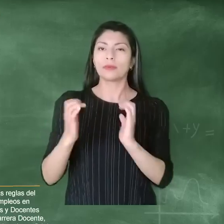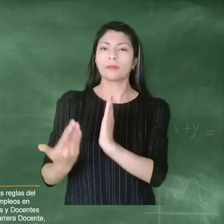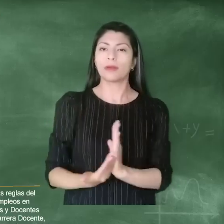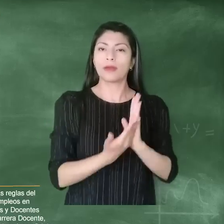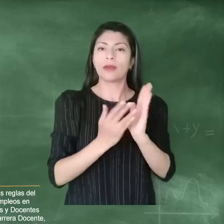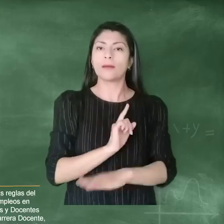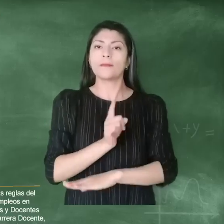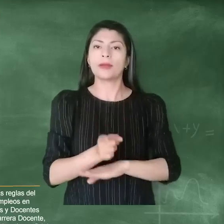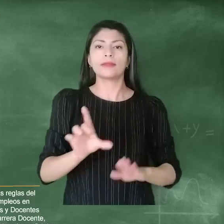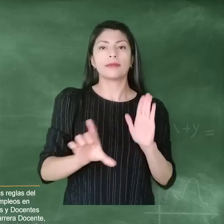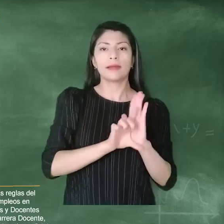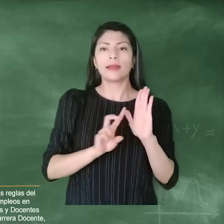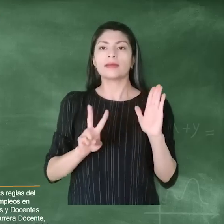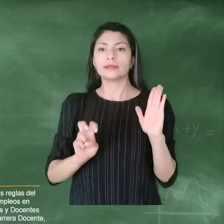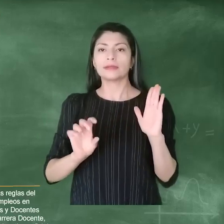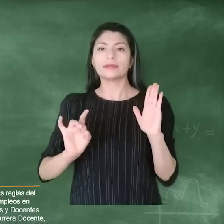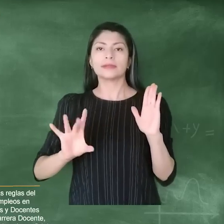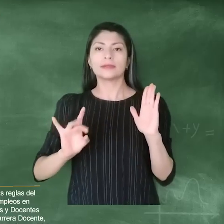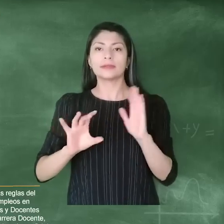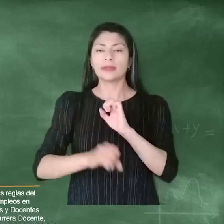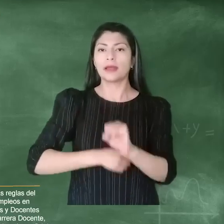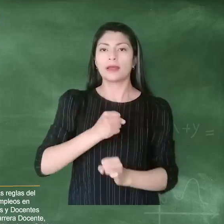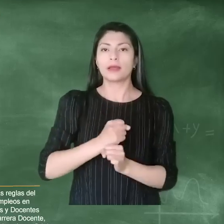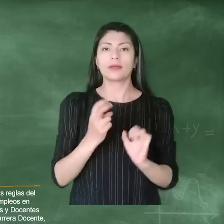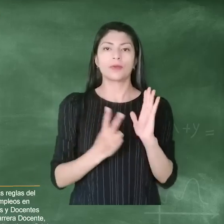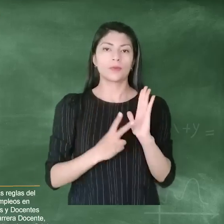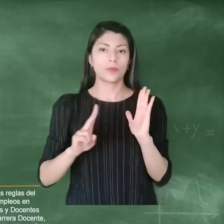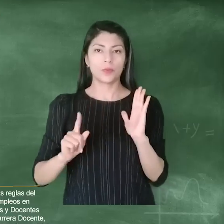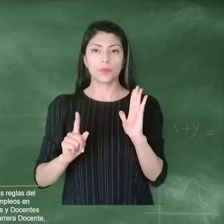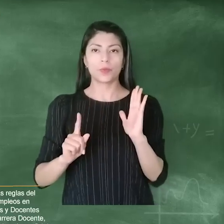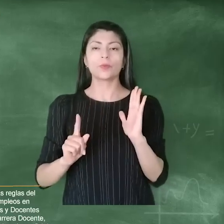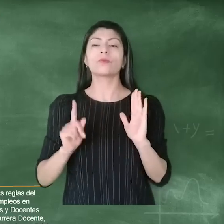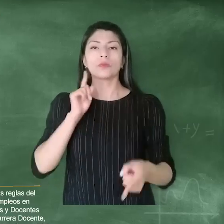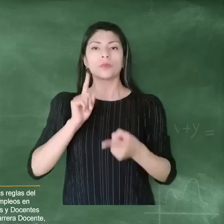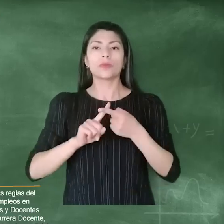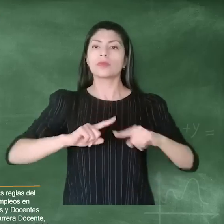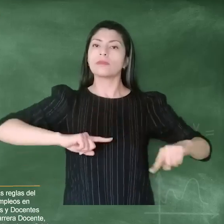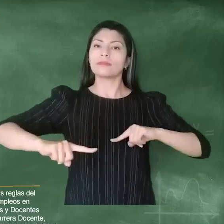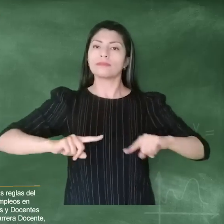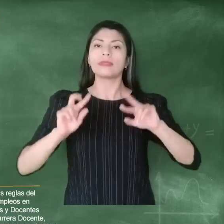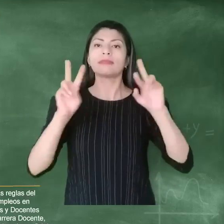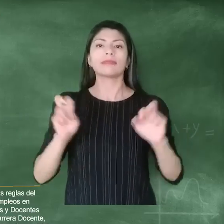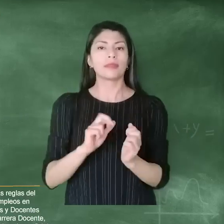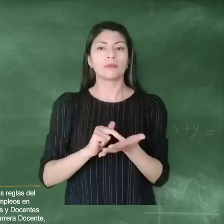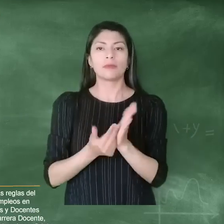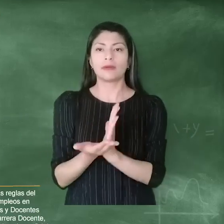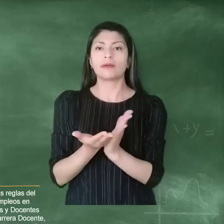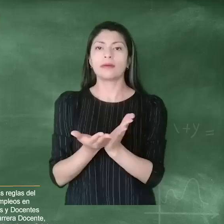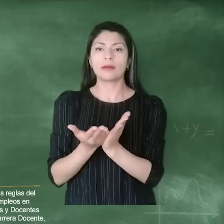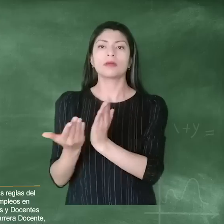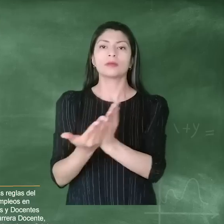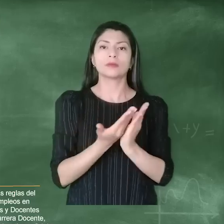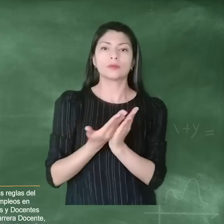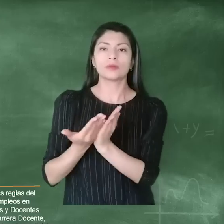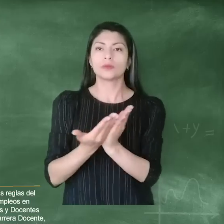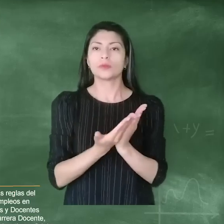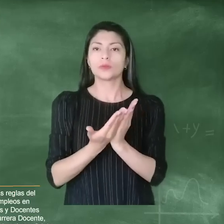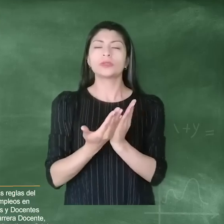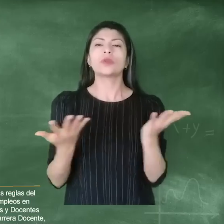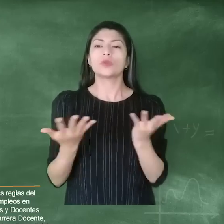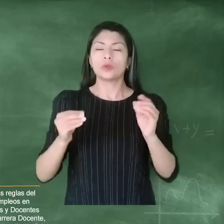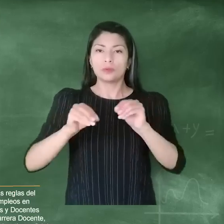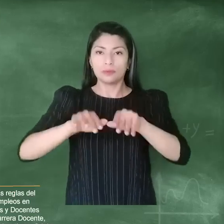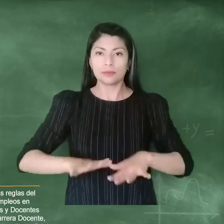educación, de conformidad con lo establecido en la Ley 715 de 2001. Administrar el servicio educativo en